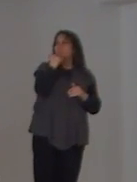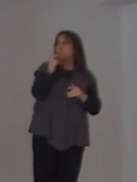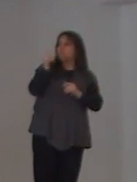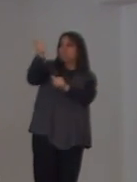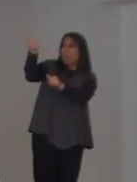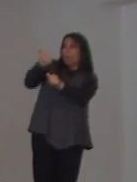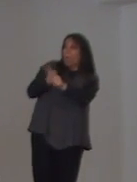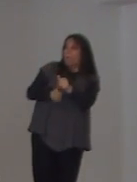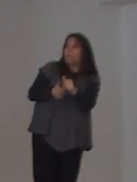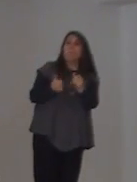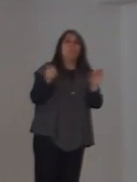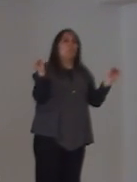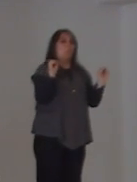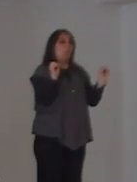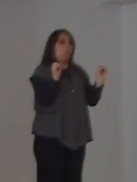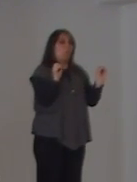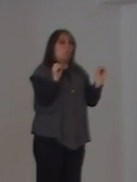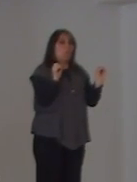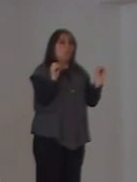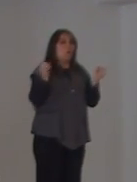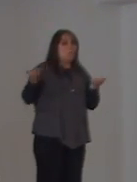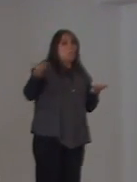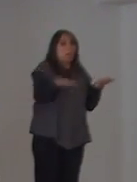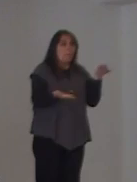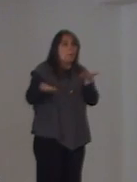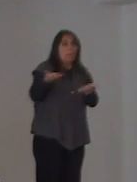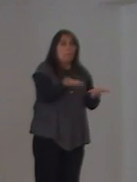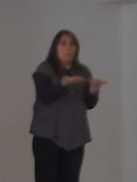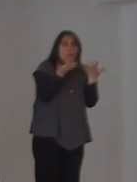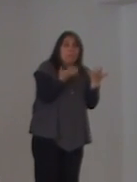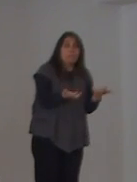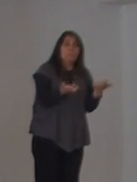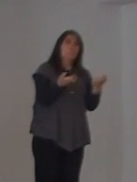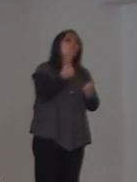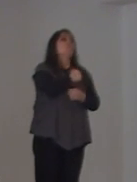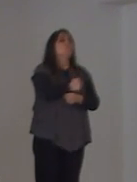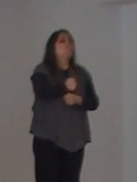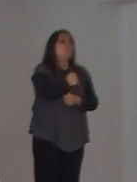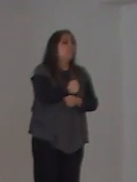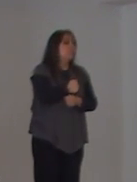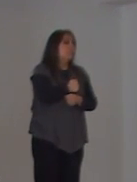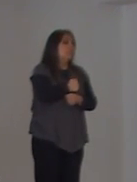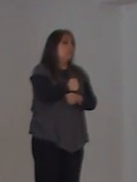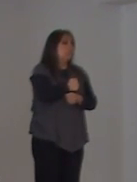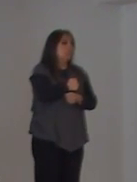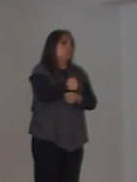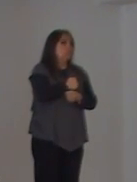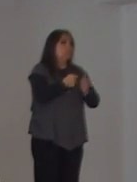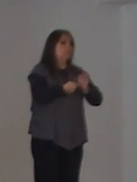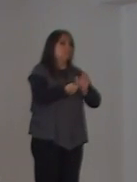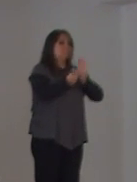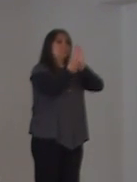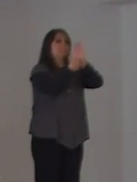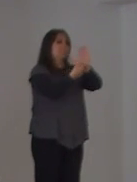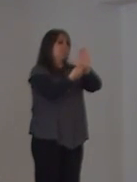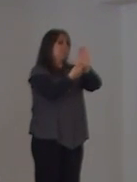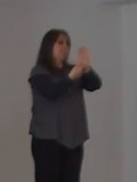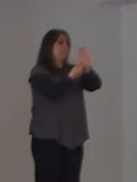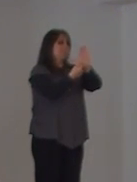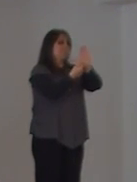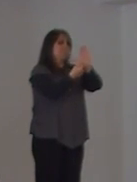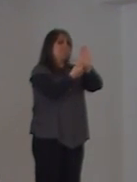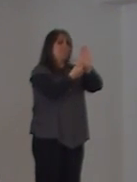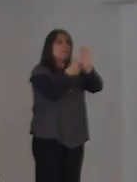corresponda y que quieran aportarnos, nos den como esas imágenes, esas nociones que